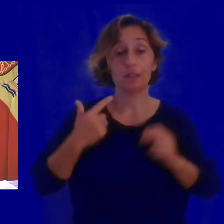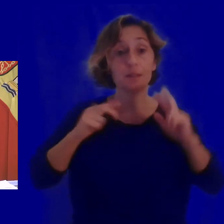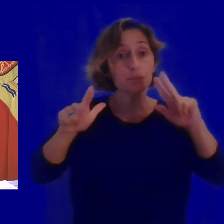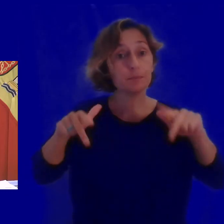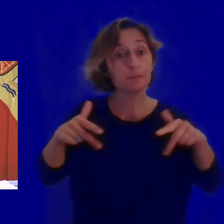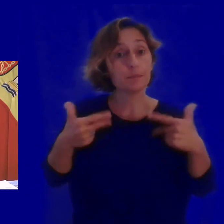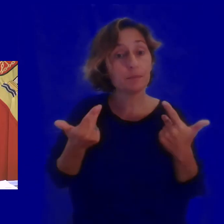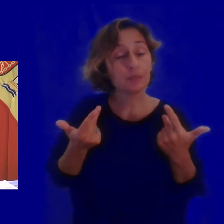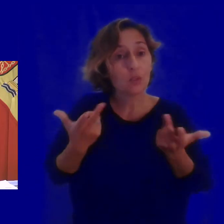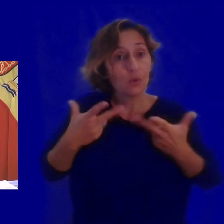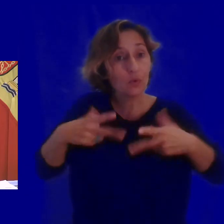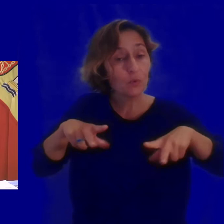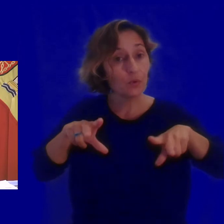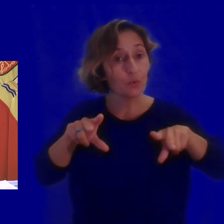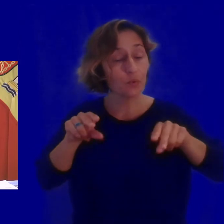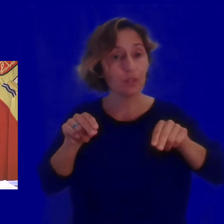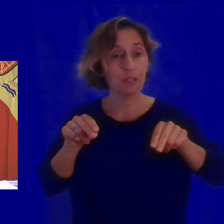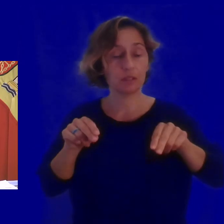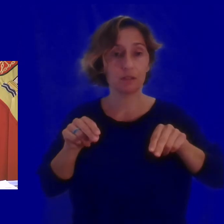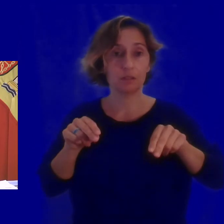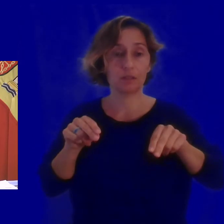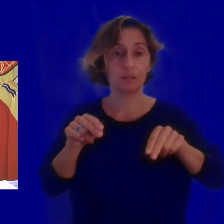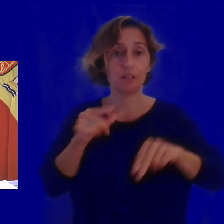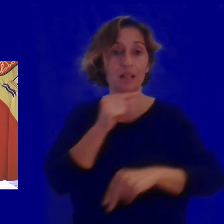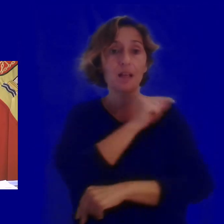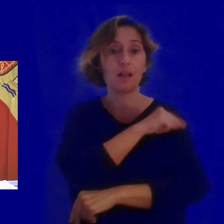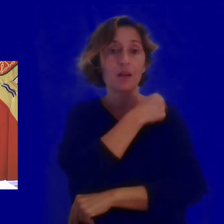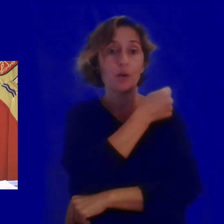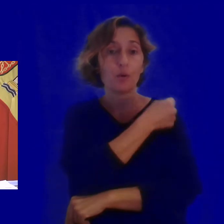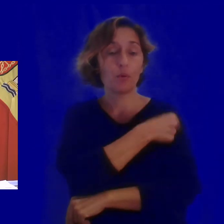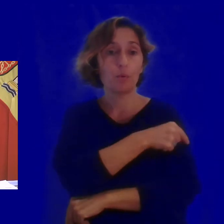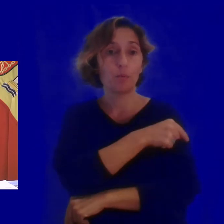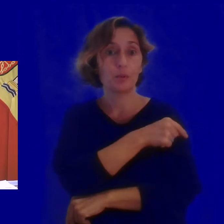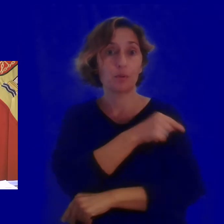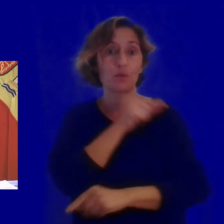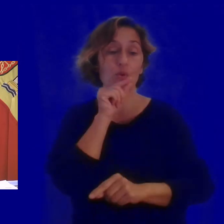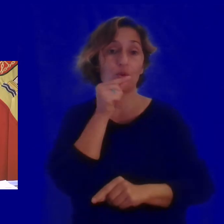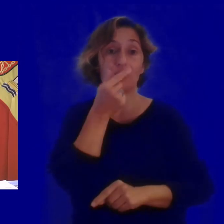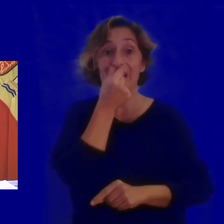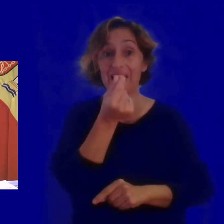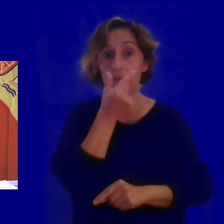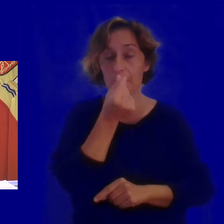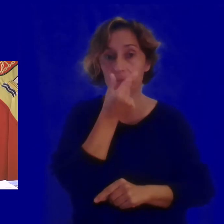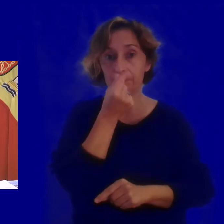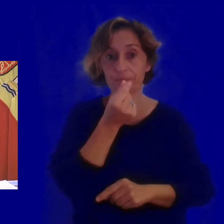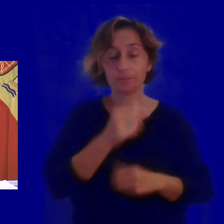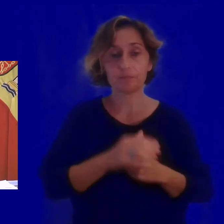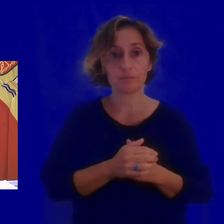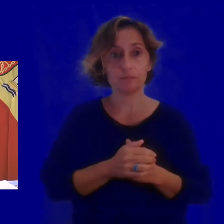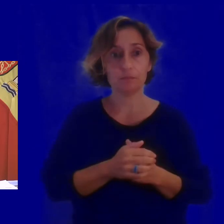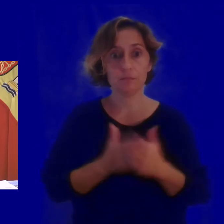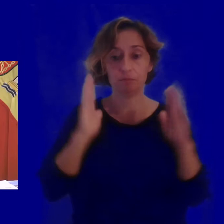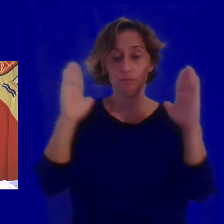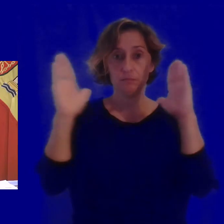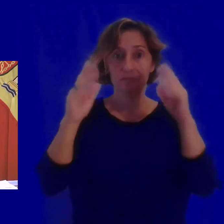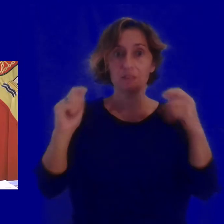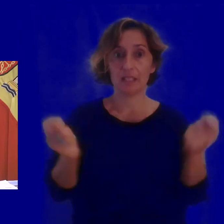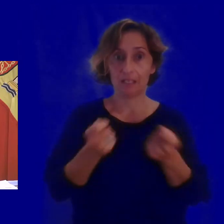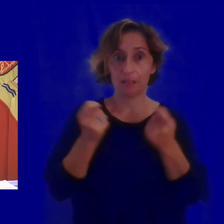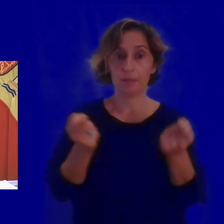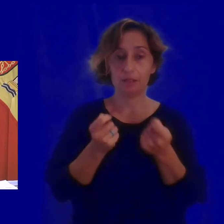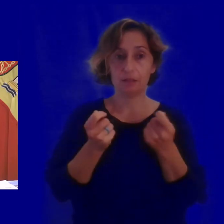un poquito con el tema de la vacunación de la gripe, en la cual estamos inmersas y que también es una medida